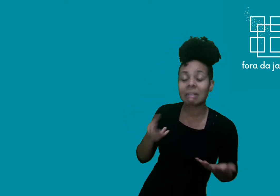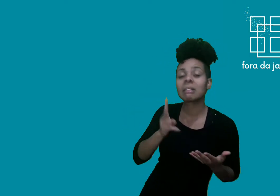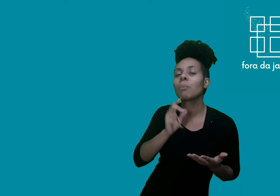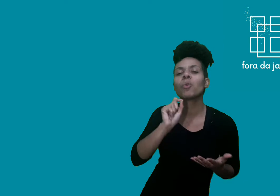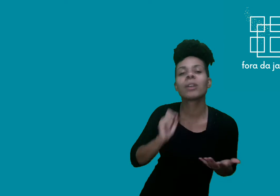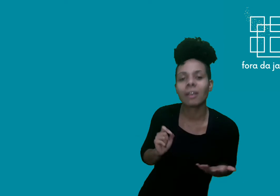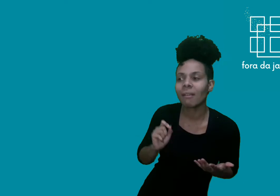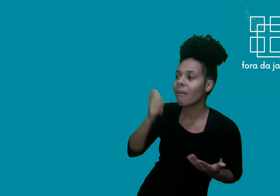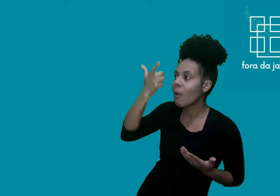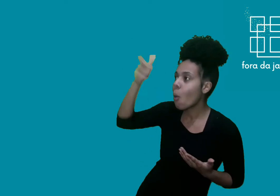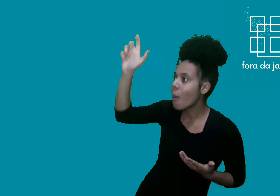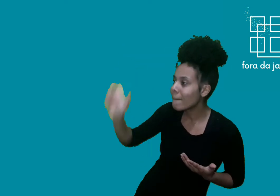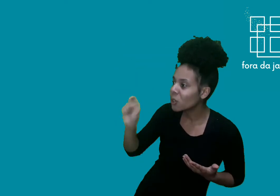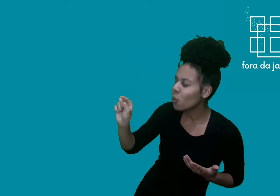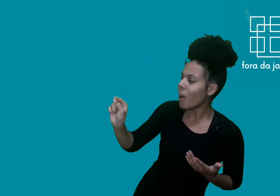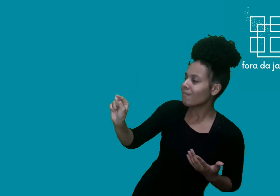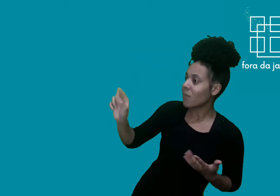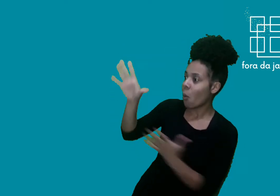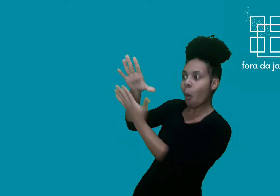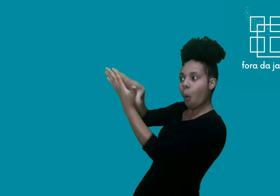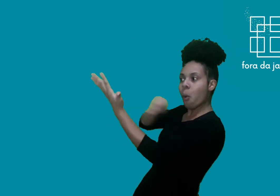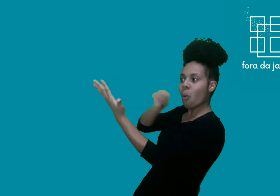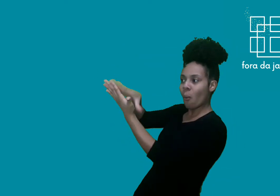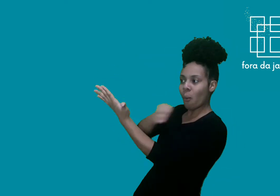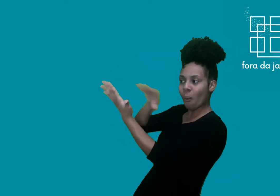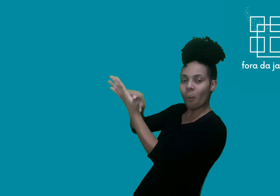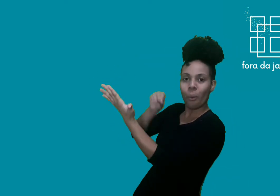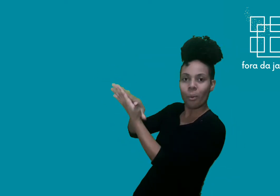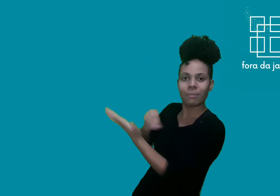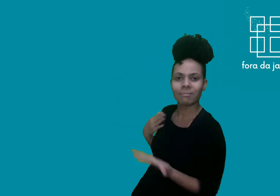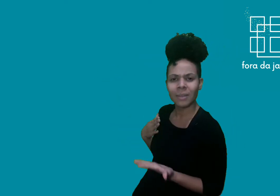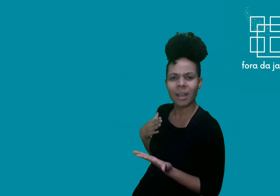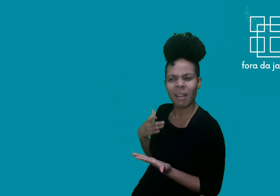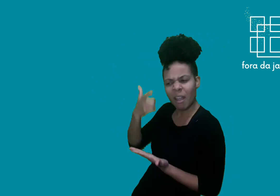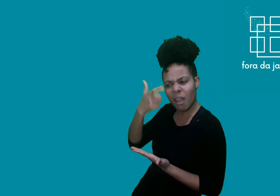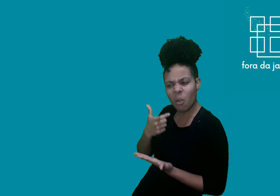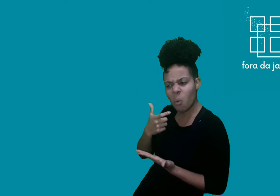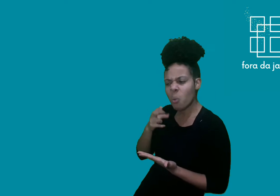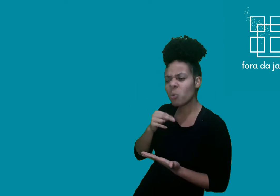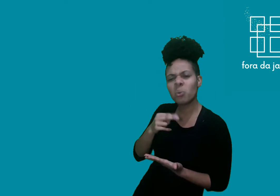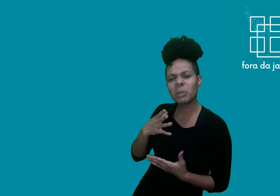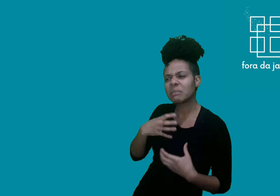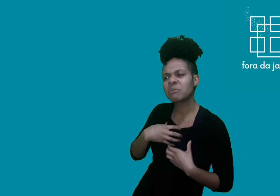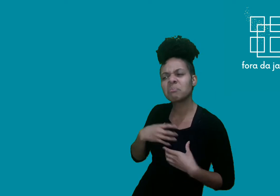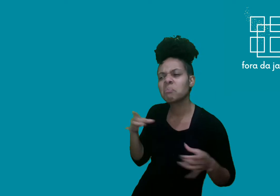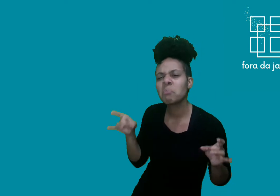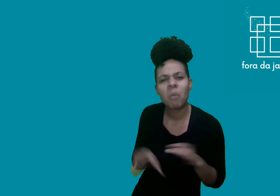nós somos, isso nunca vai nos deixar satisfeitos, porque a gente está vivendo do propósito das outras pessoas. E aí